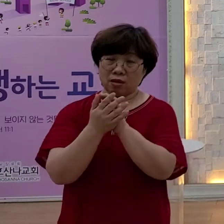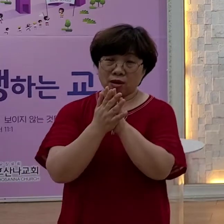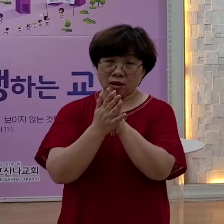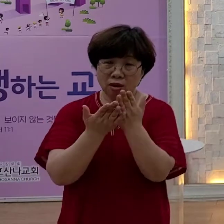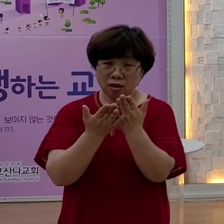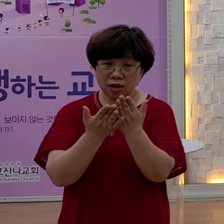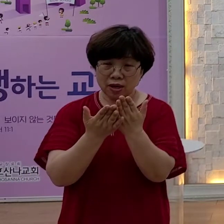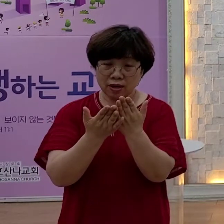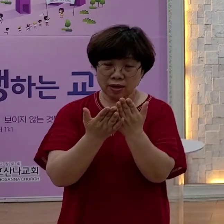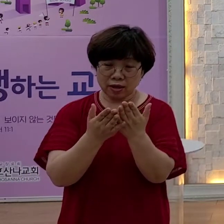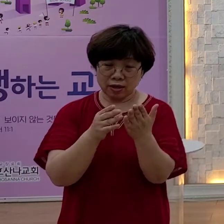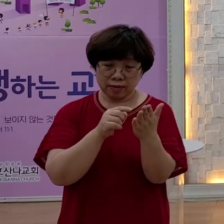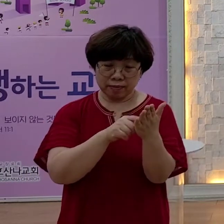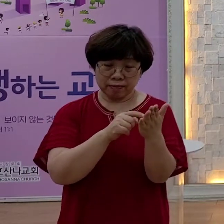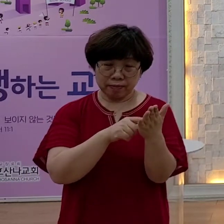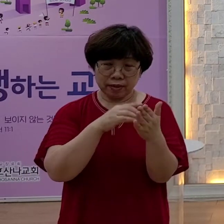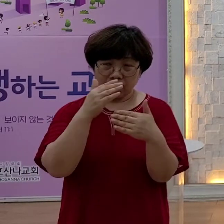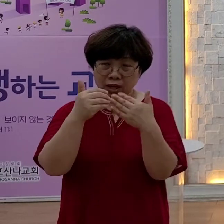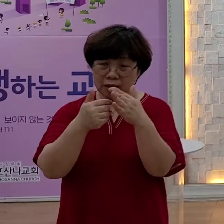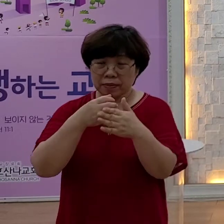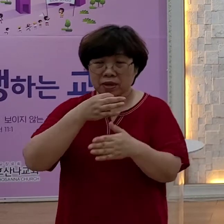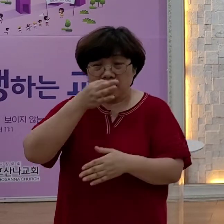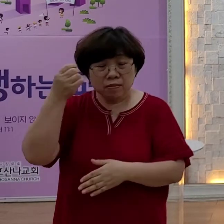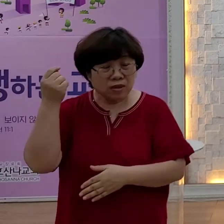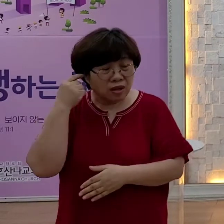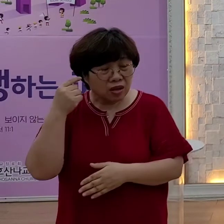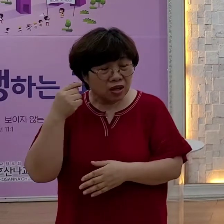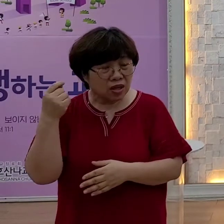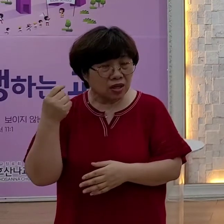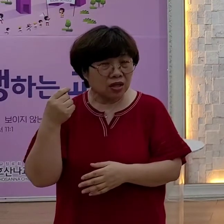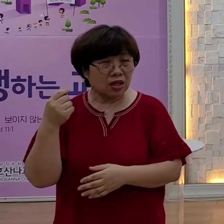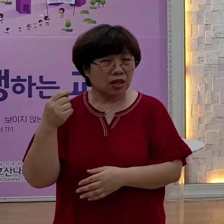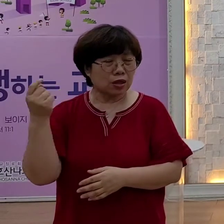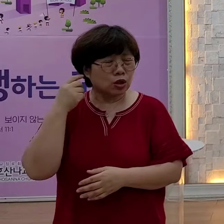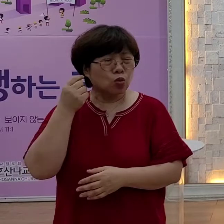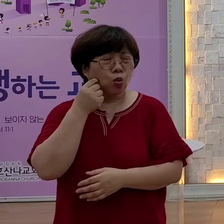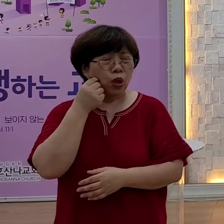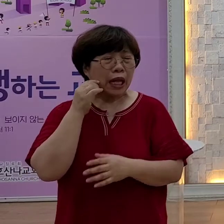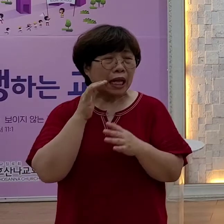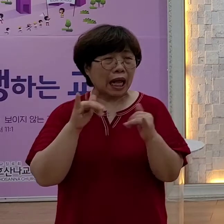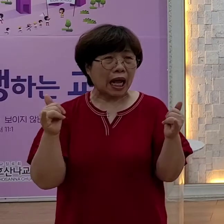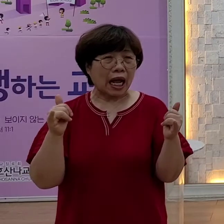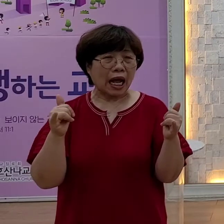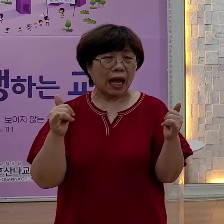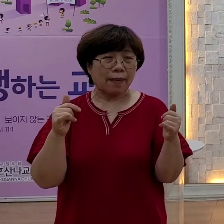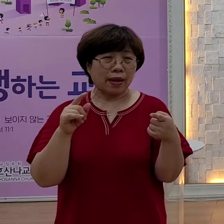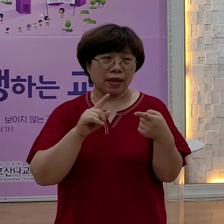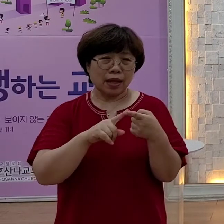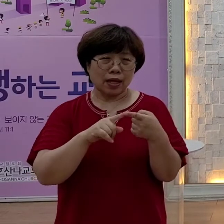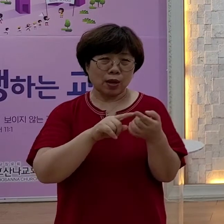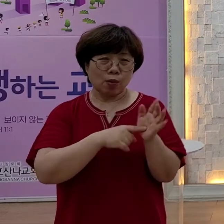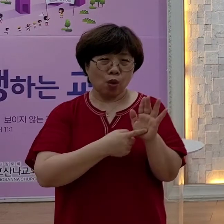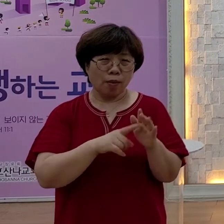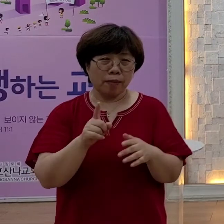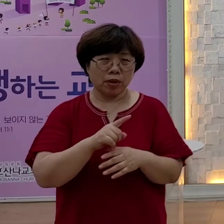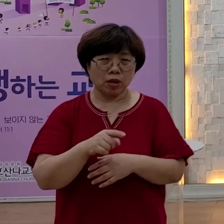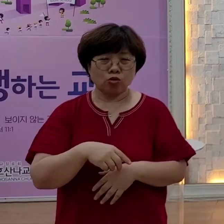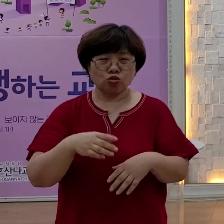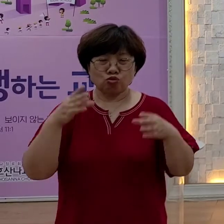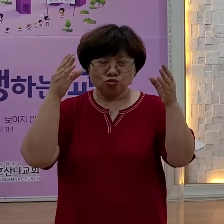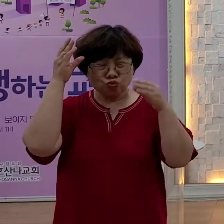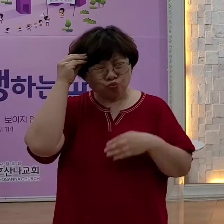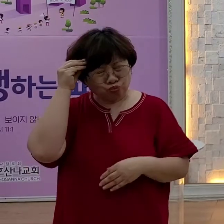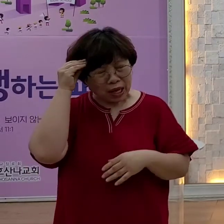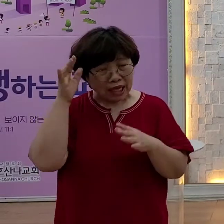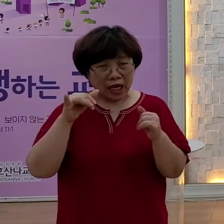이 하나님의 음성을 듣지 못하는 자를 뭐라고 하는지 아세요? 우매한 자라고. 우매한 자. 오늘도